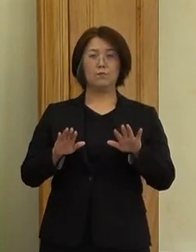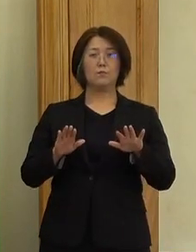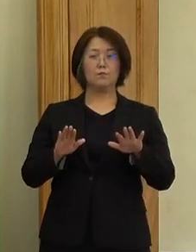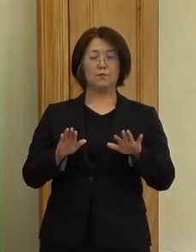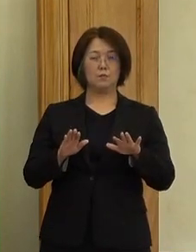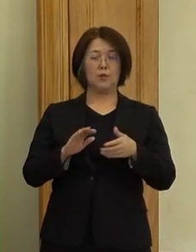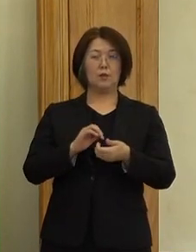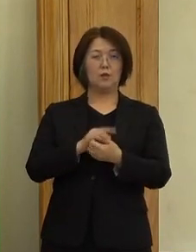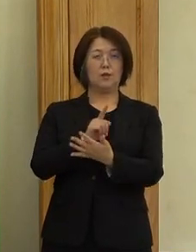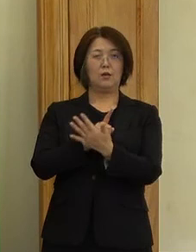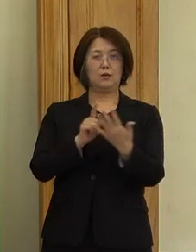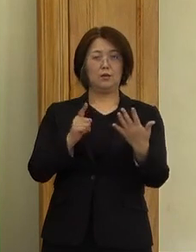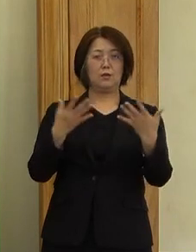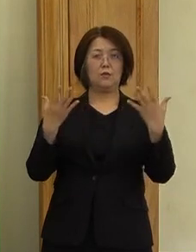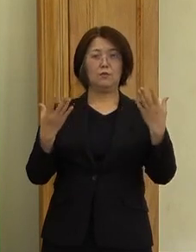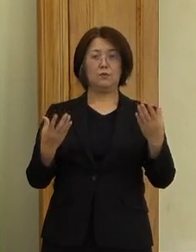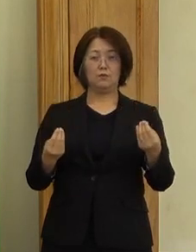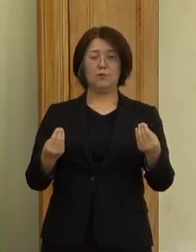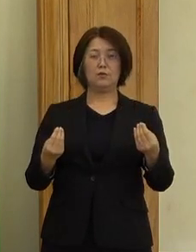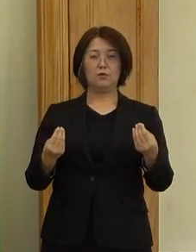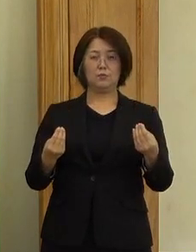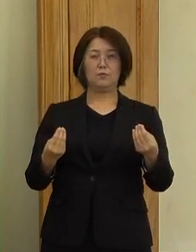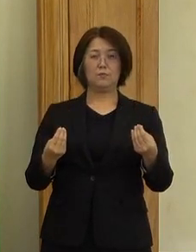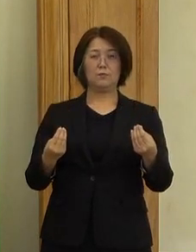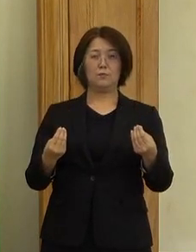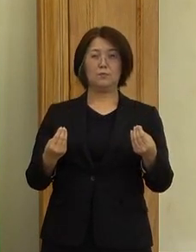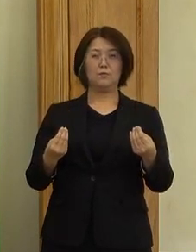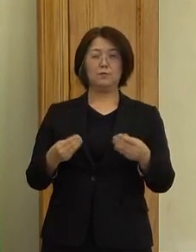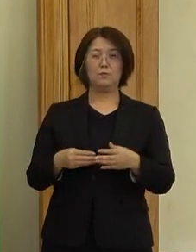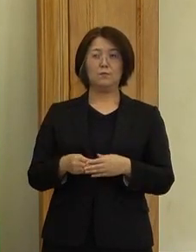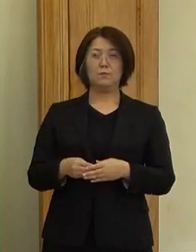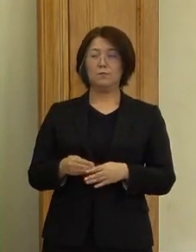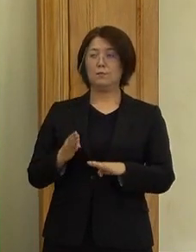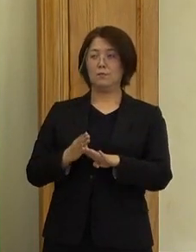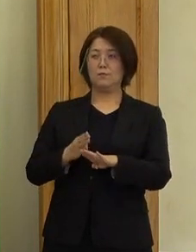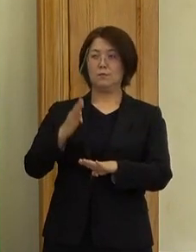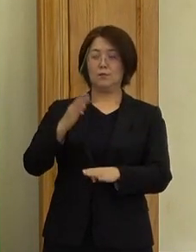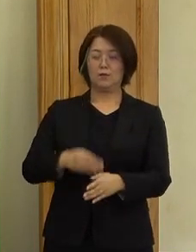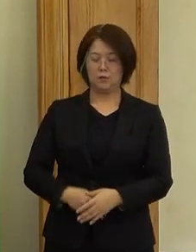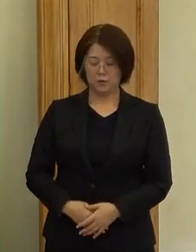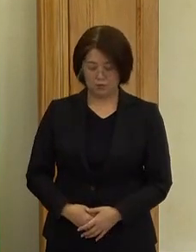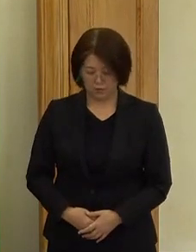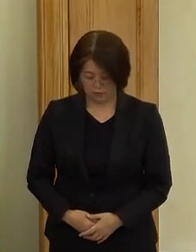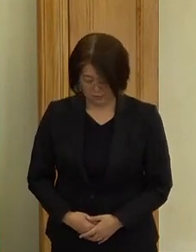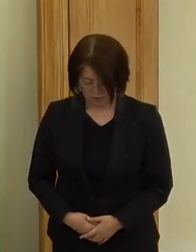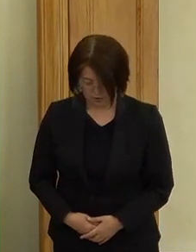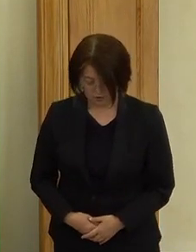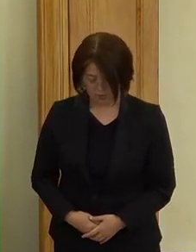はい、どうもありがとうございました。